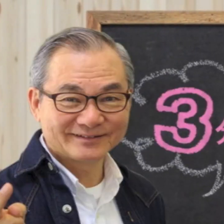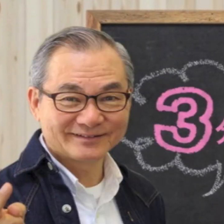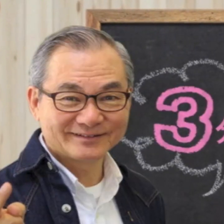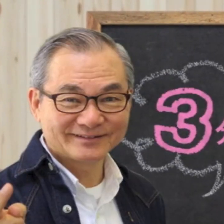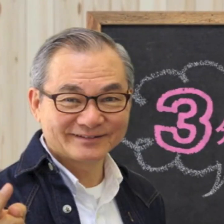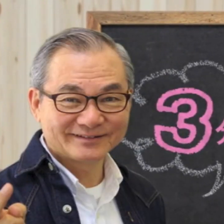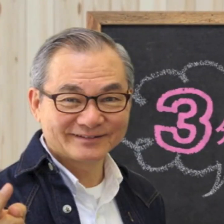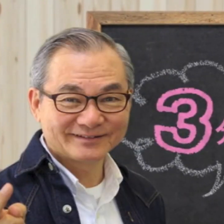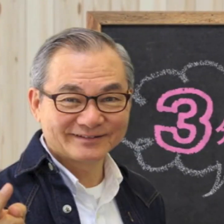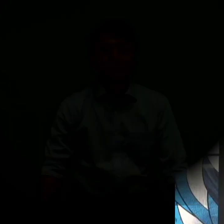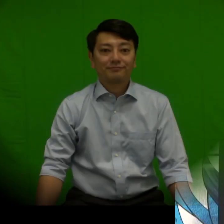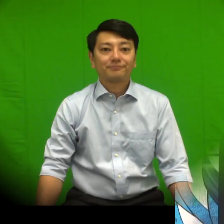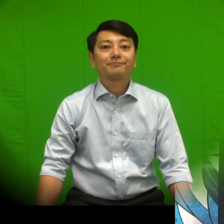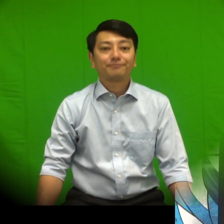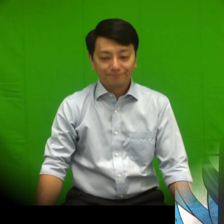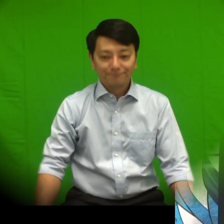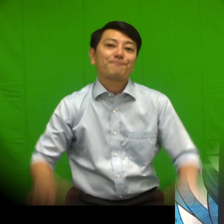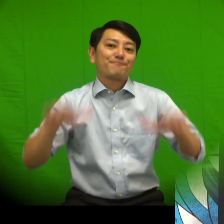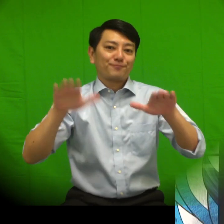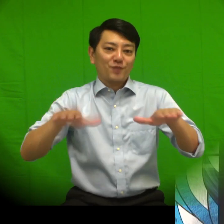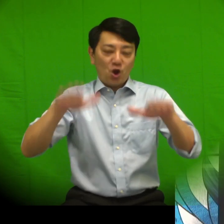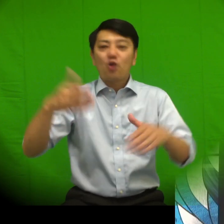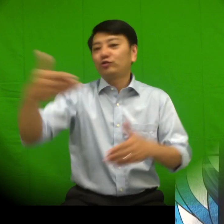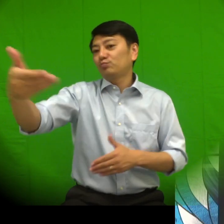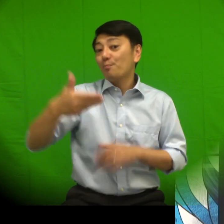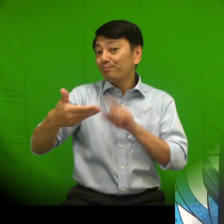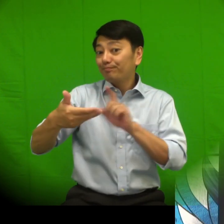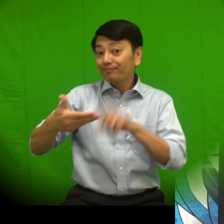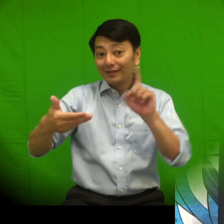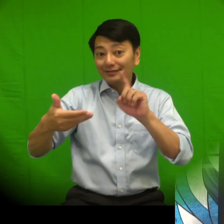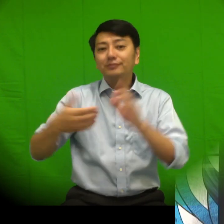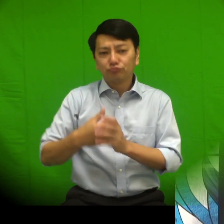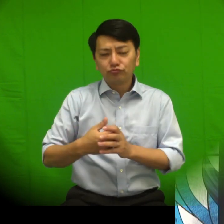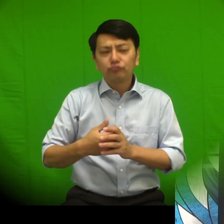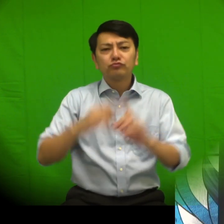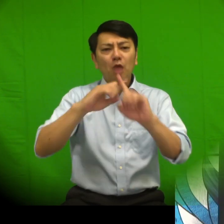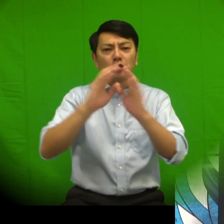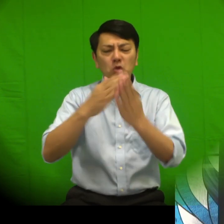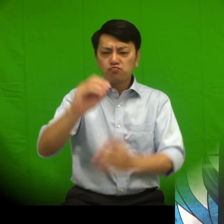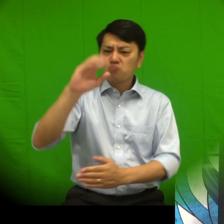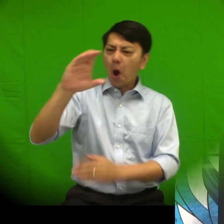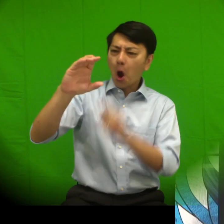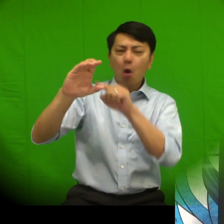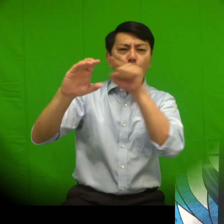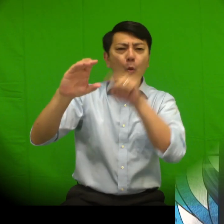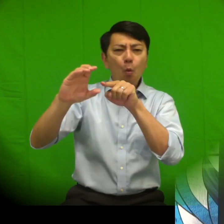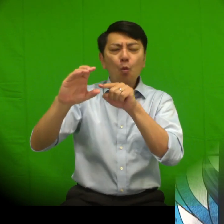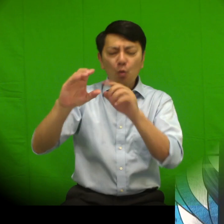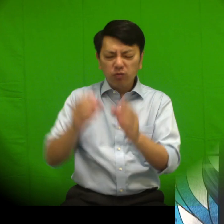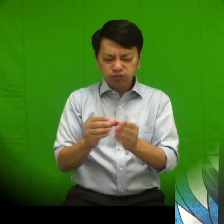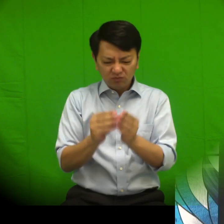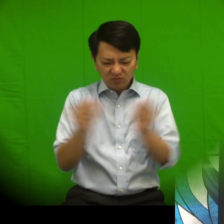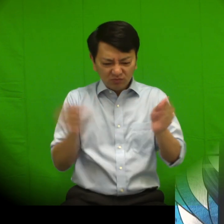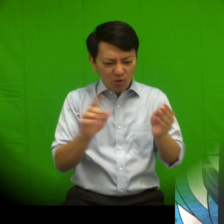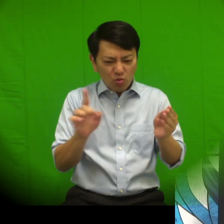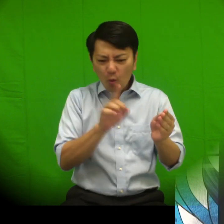いっ今日の質問は聖書は膨大な書ですどこから読めば